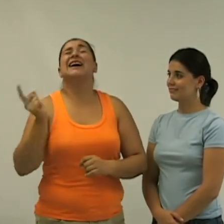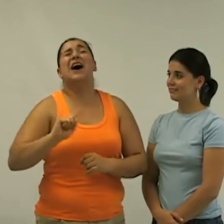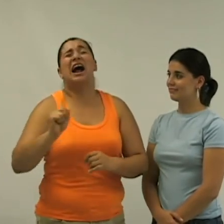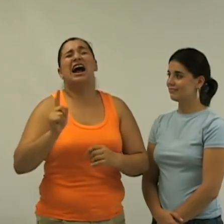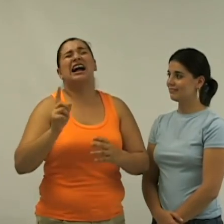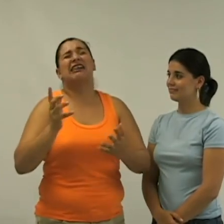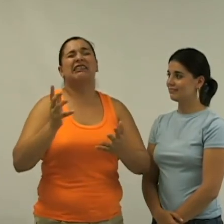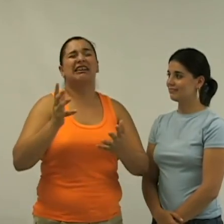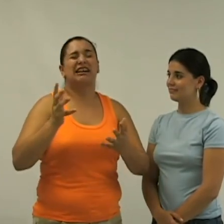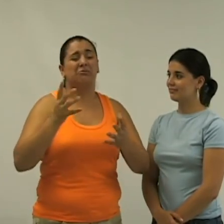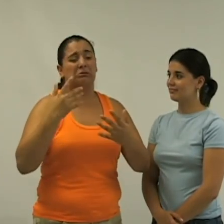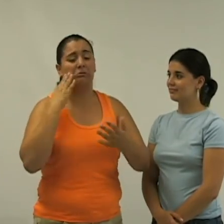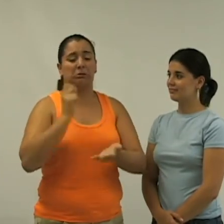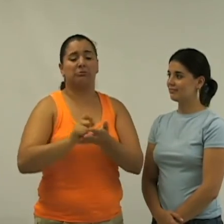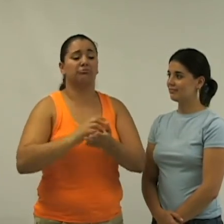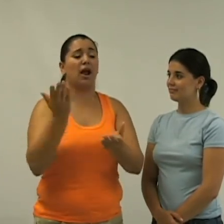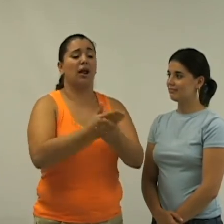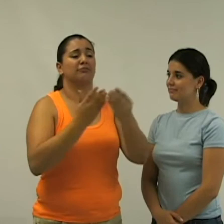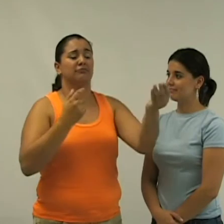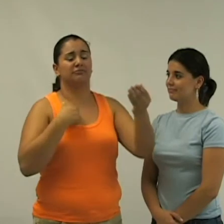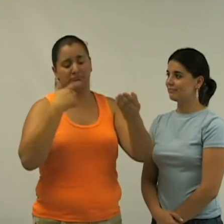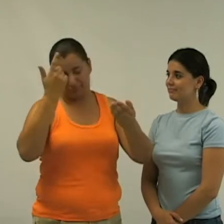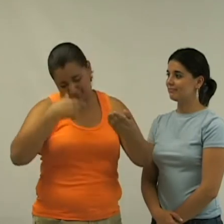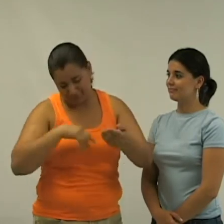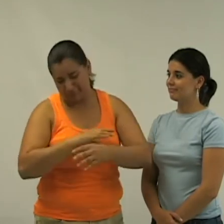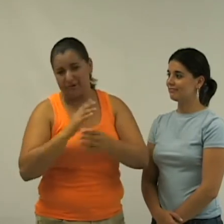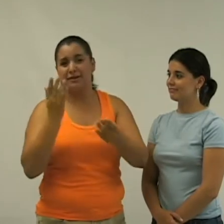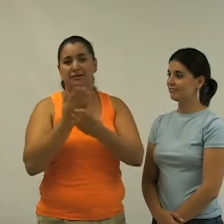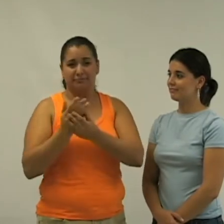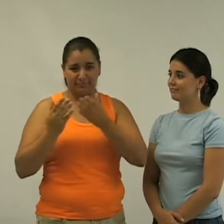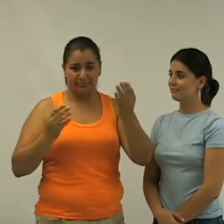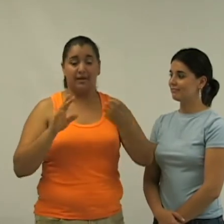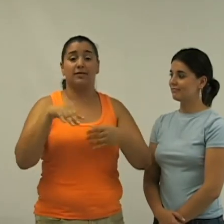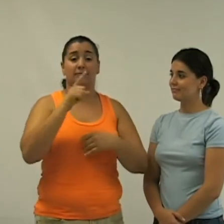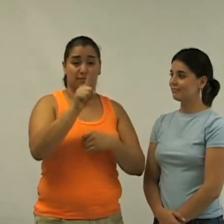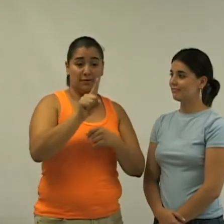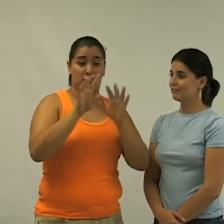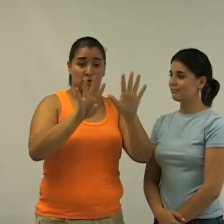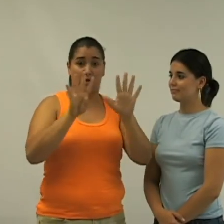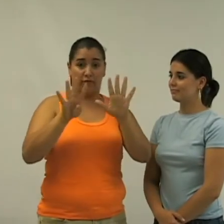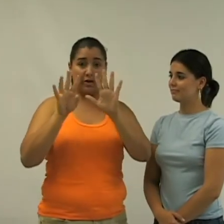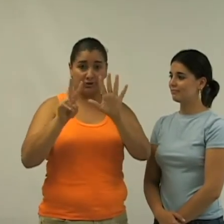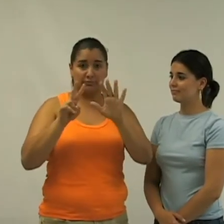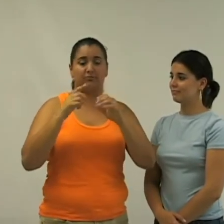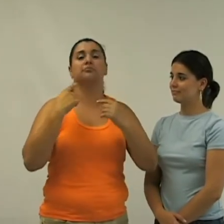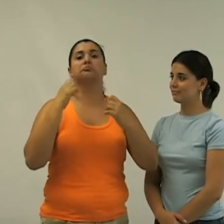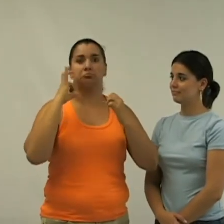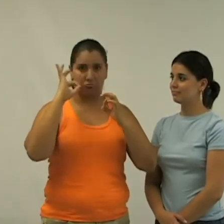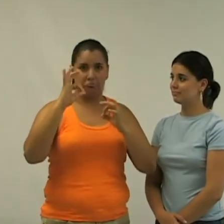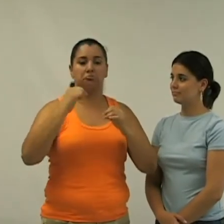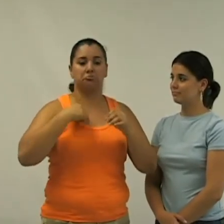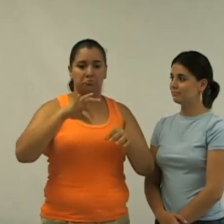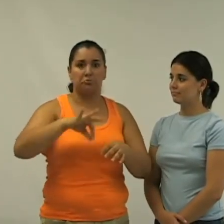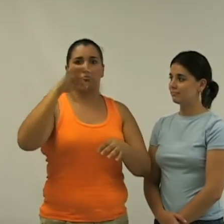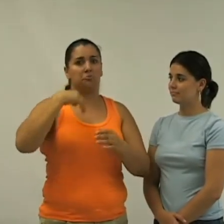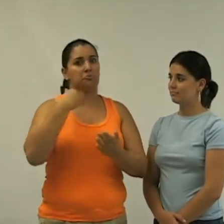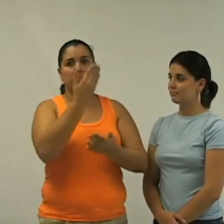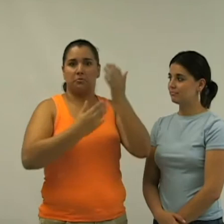Mi mamá me dijo, ¿tenés que ir? No, me quiero quedar. En eso estábamos, pero la llenamos, la llevó mi mamá y me sentí triste. En el 97,